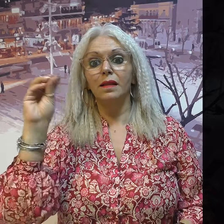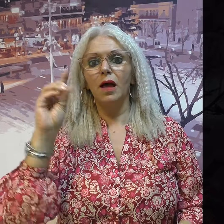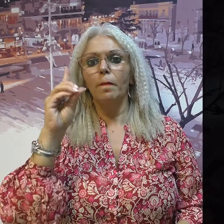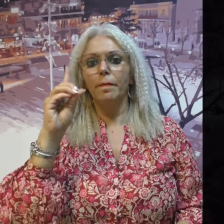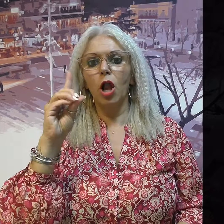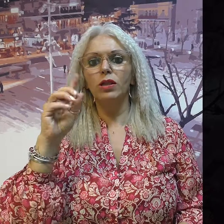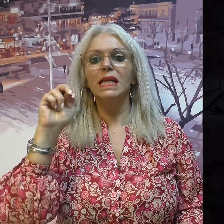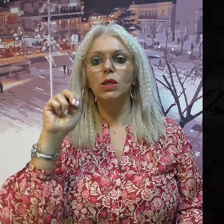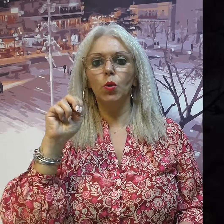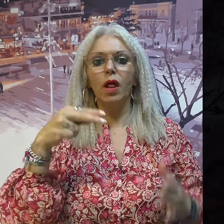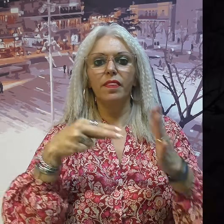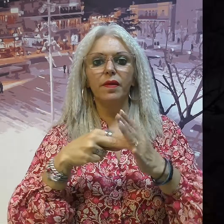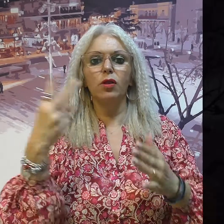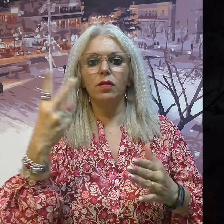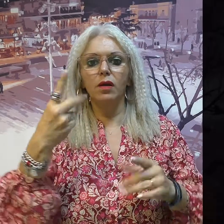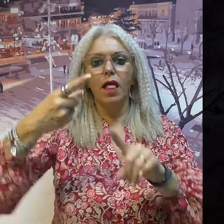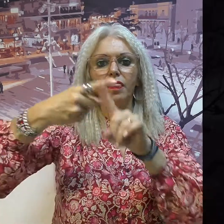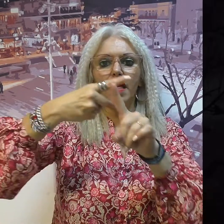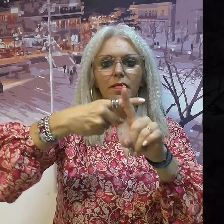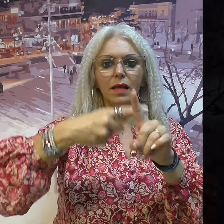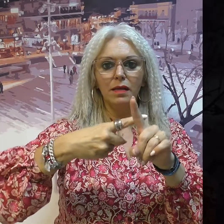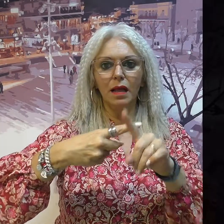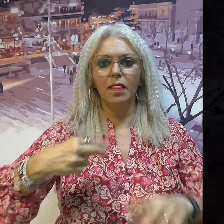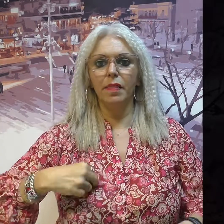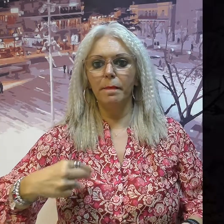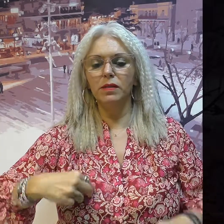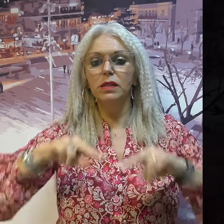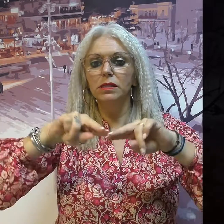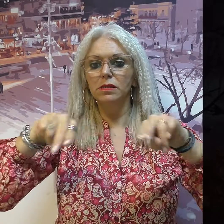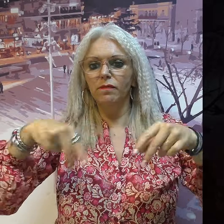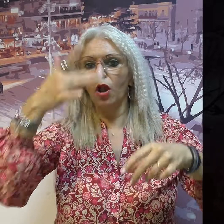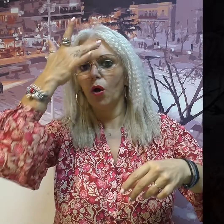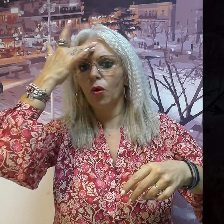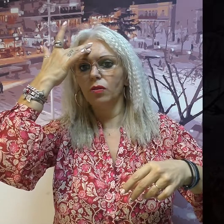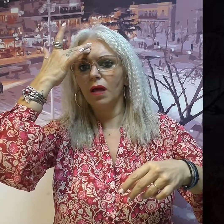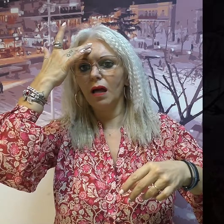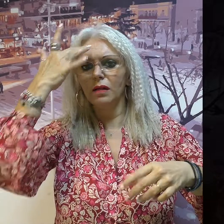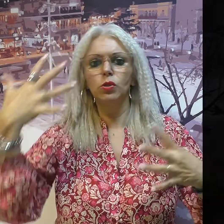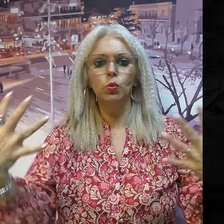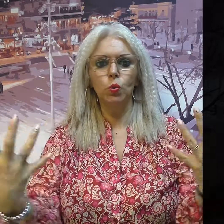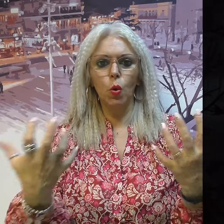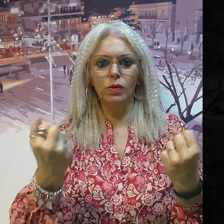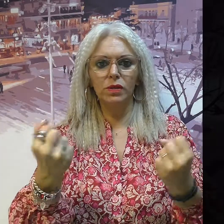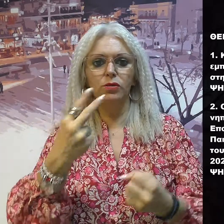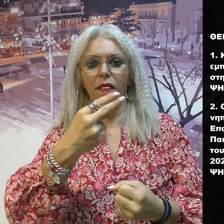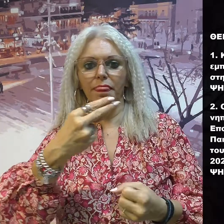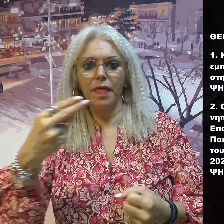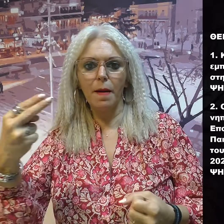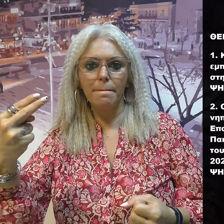Τετάρτη 1η Ιουνίου 2022. Τακτική συνεδρίαση Δημοτικού Συμβουλίου Κοζάνης Διαζώσης. Θέματα εκτός ημερήσιας